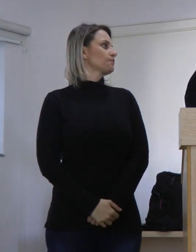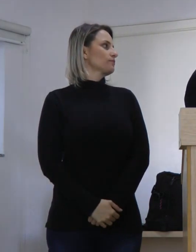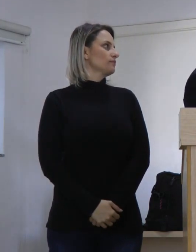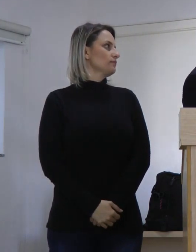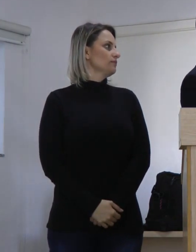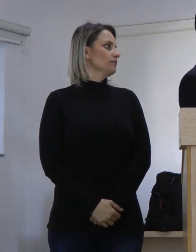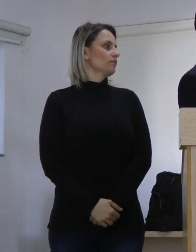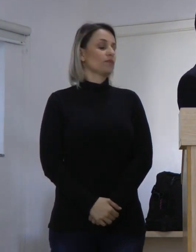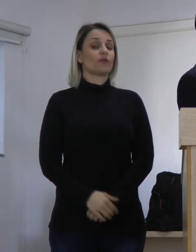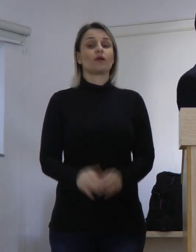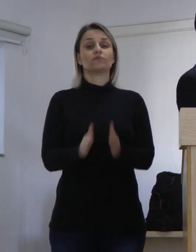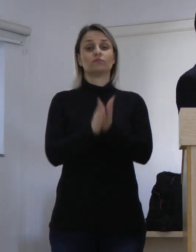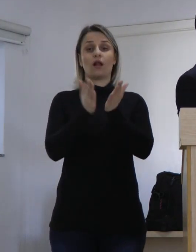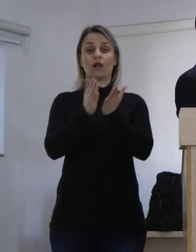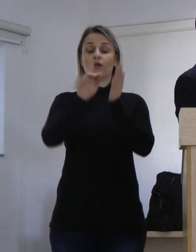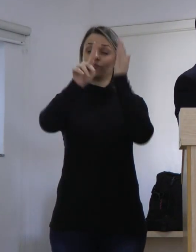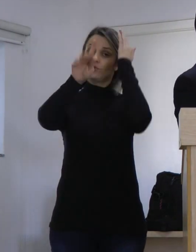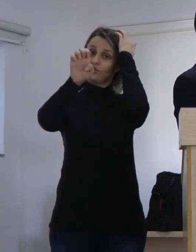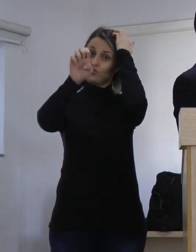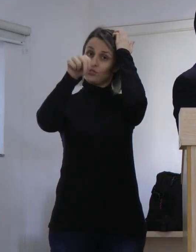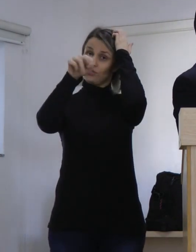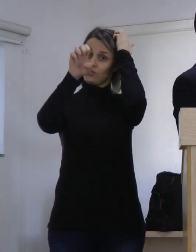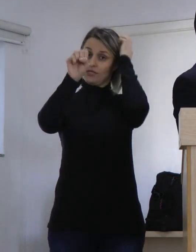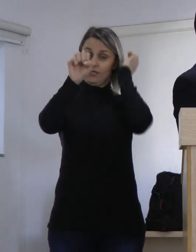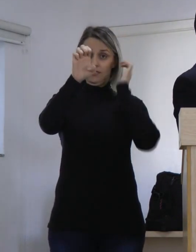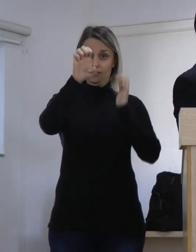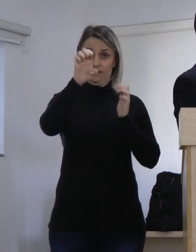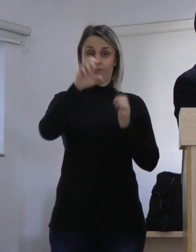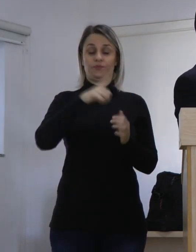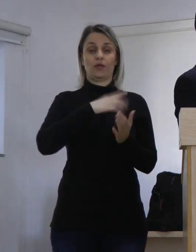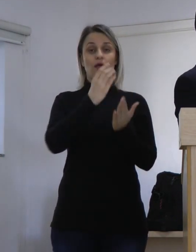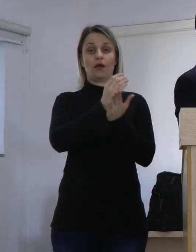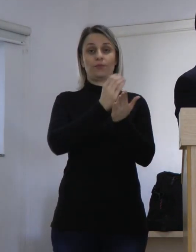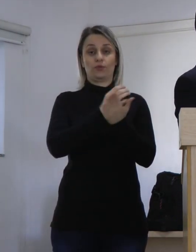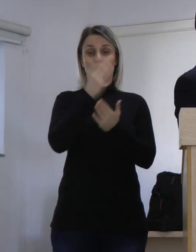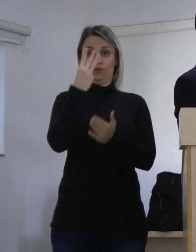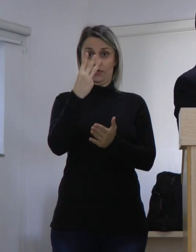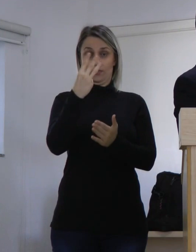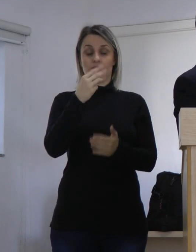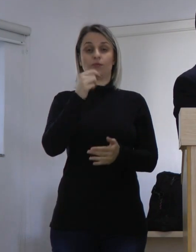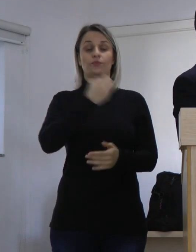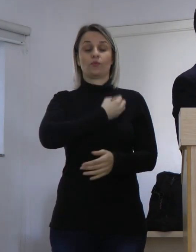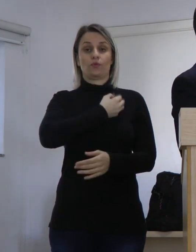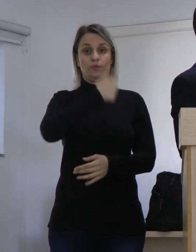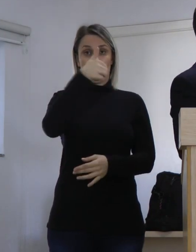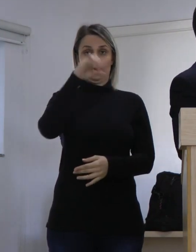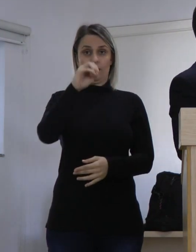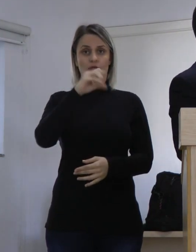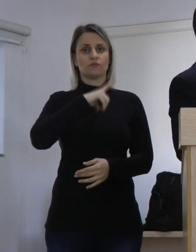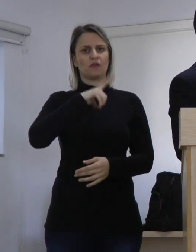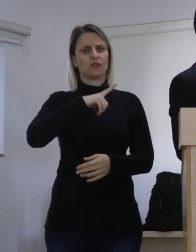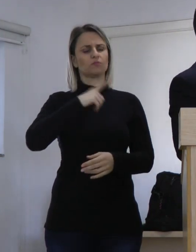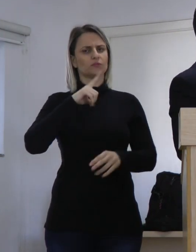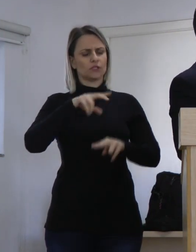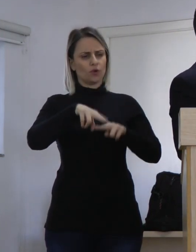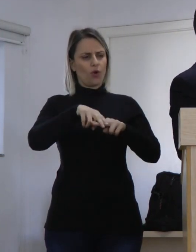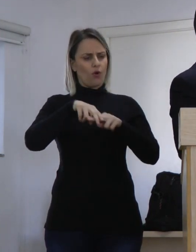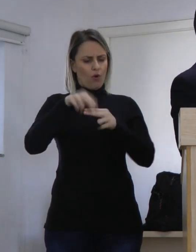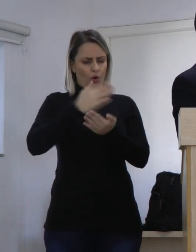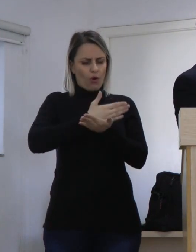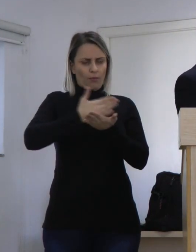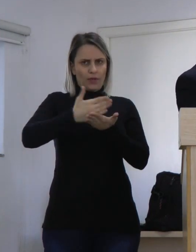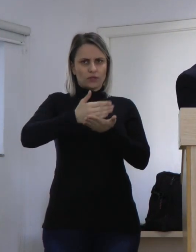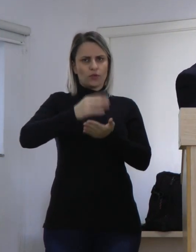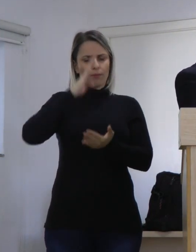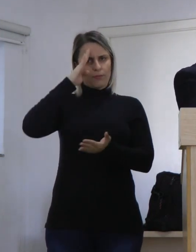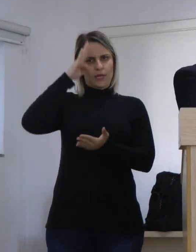Bom, lá no livro A Gênese, no capítulo 3, item 10, vai dizer que existe uma causa principal para as nossas imperfeições morais. Vocês